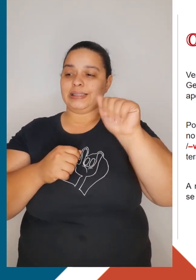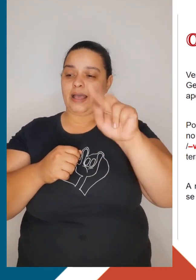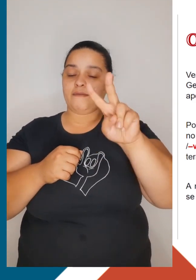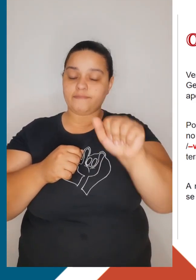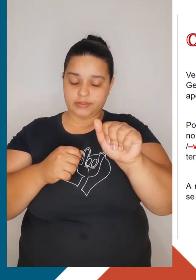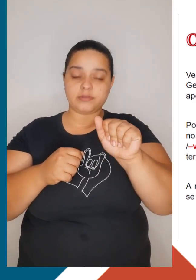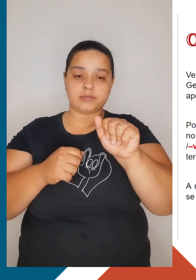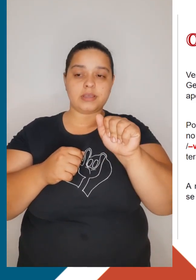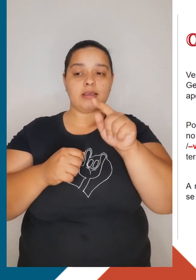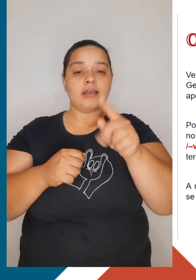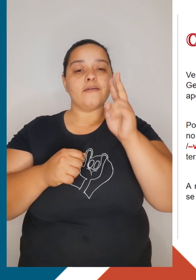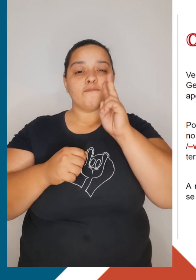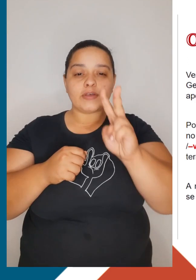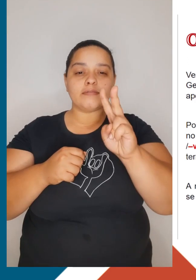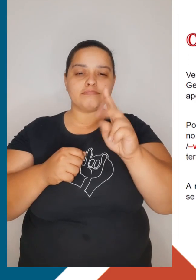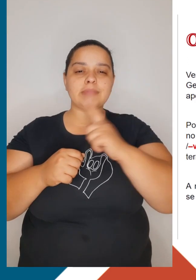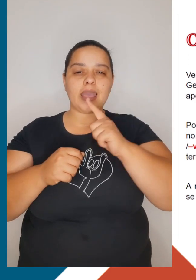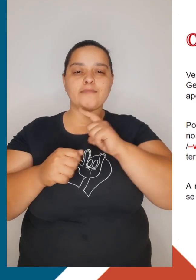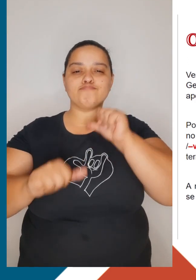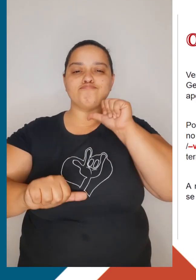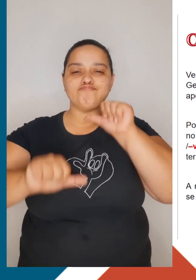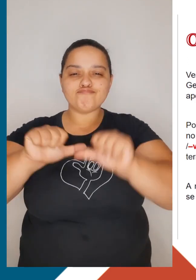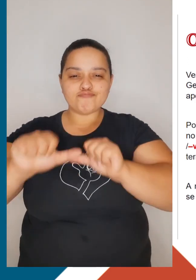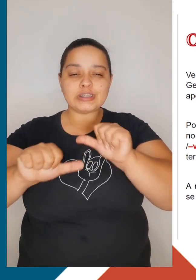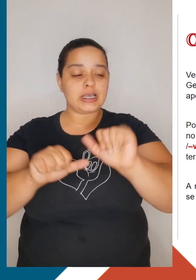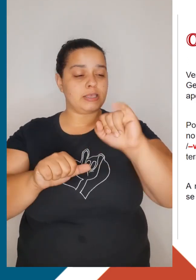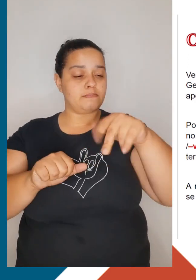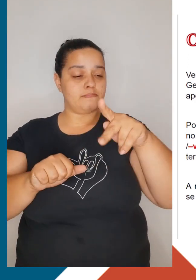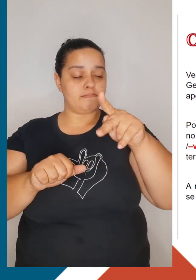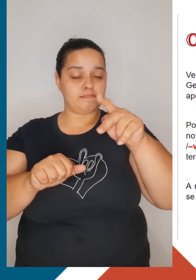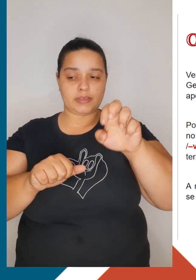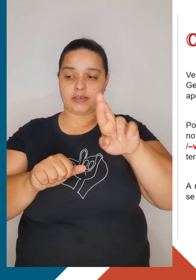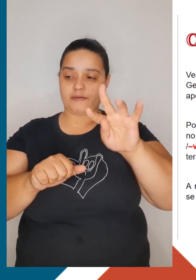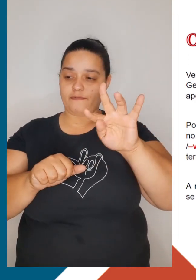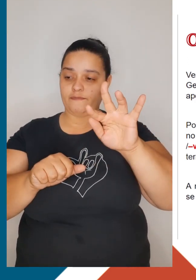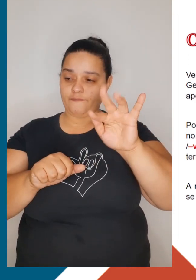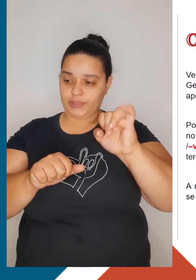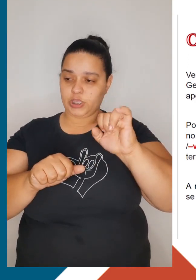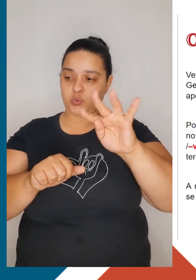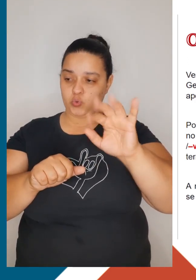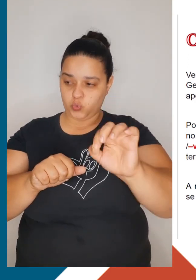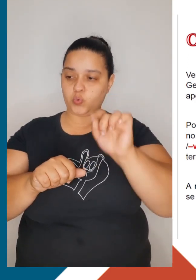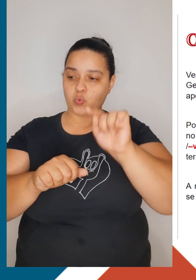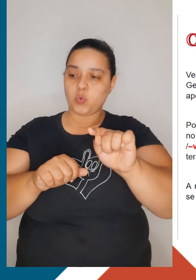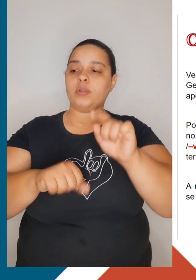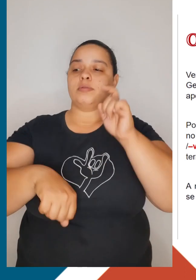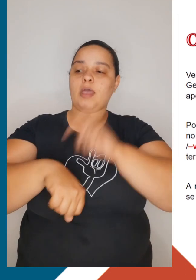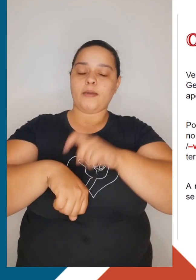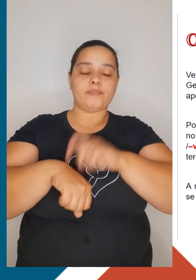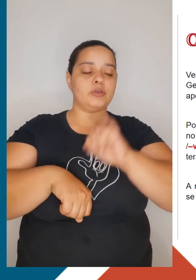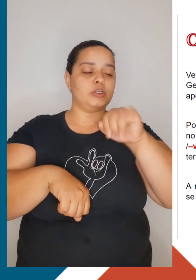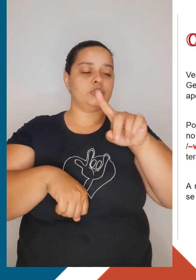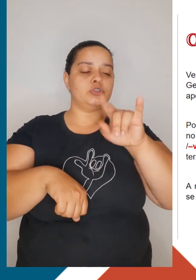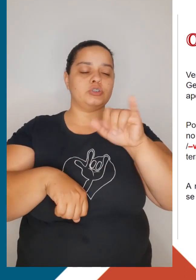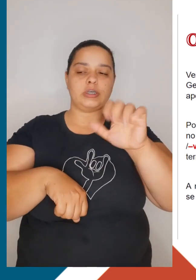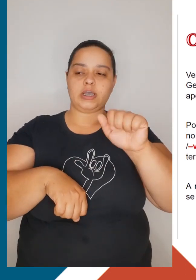cantava, pode-se dizer que ela está flexionada no pretérito imperfeito, tempo, do indicativo, modo,